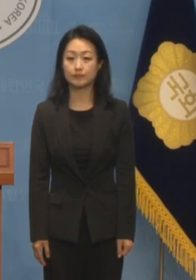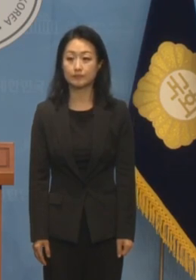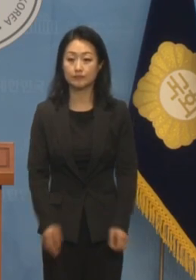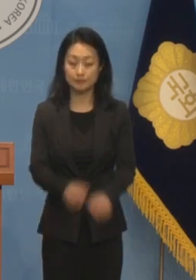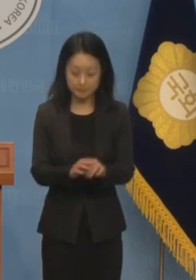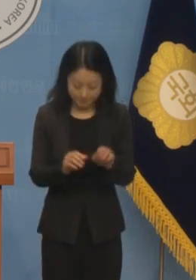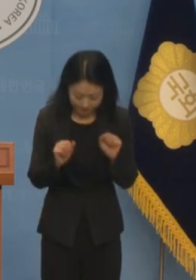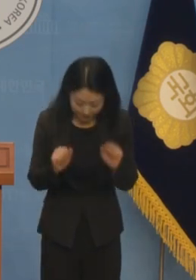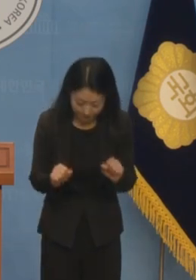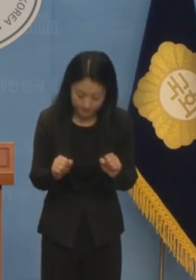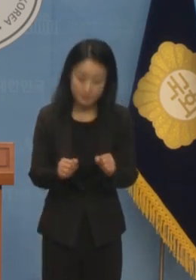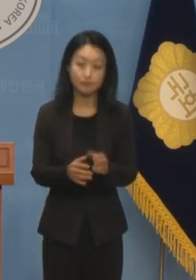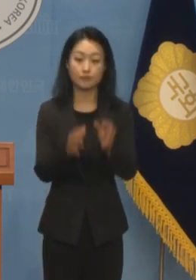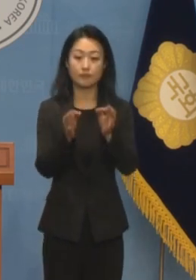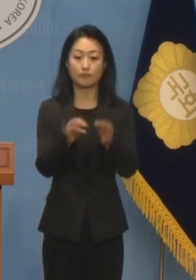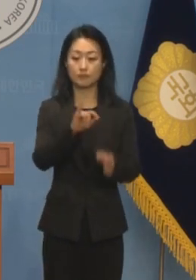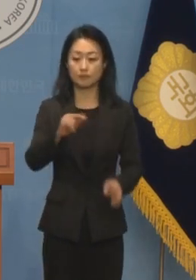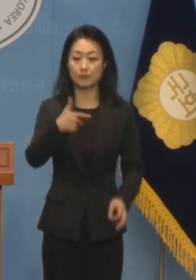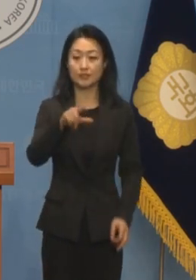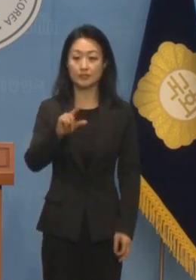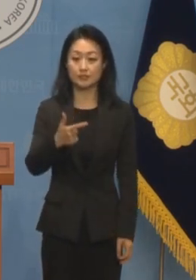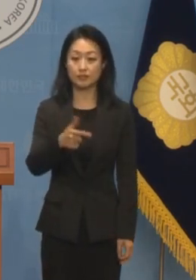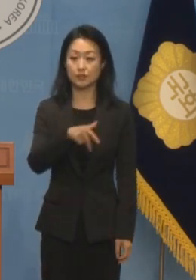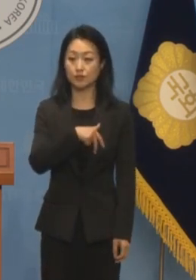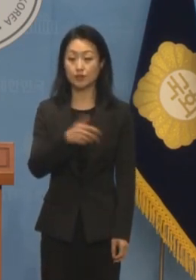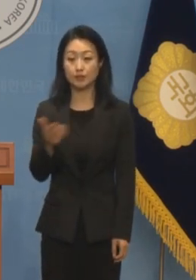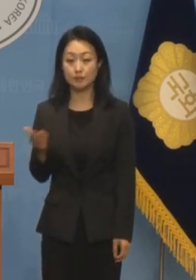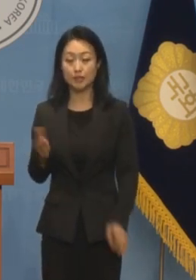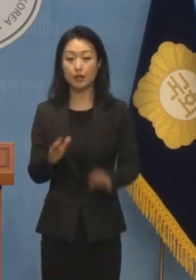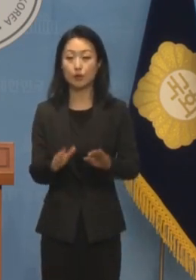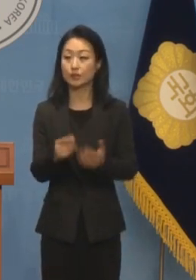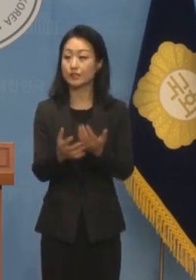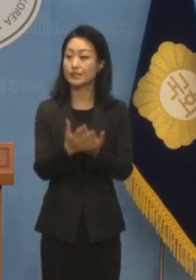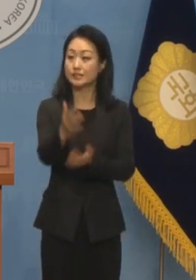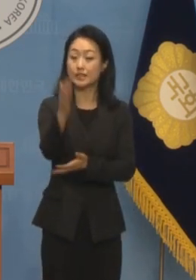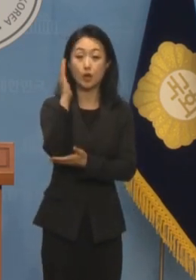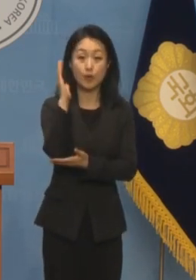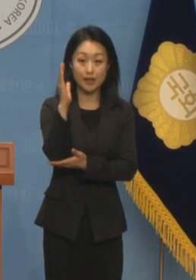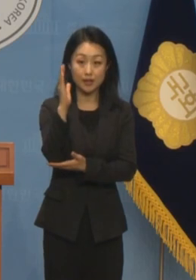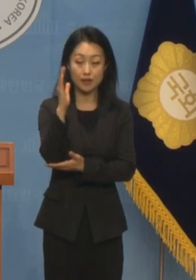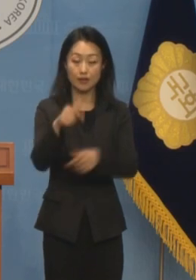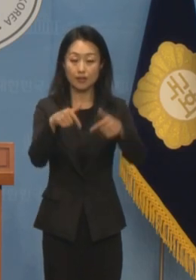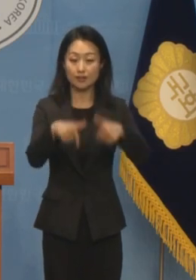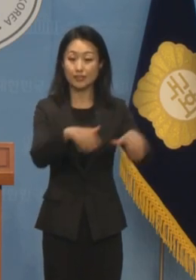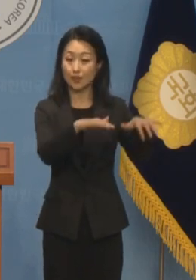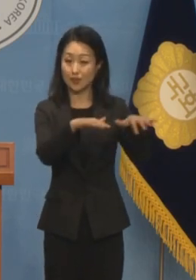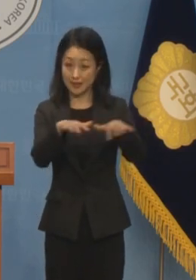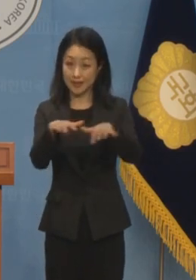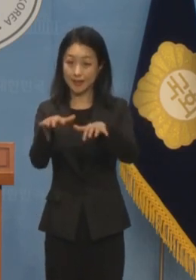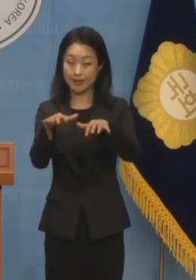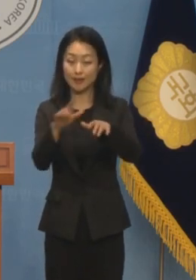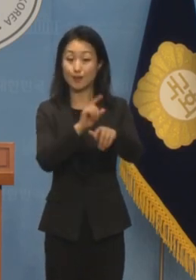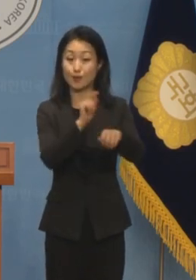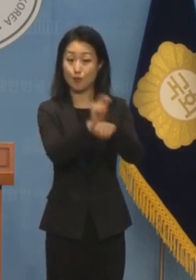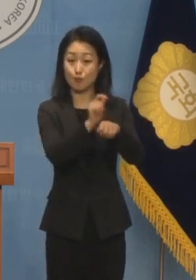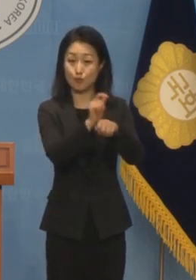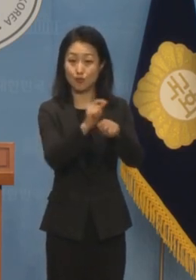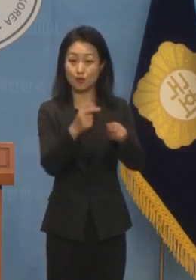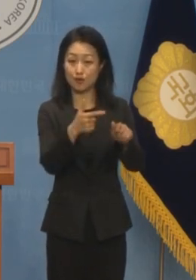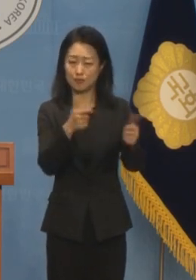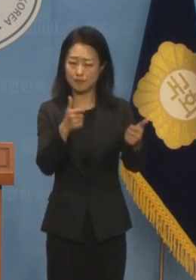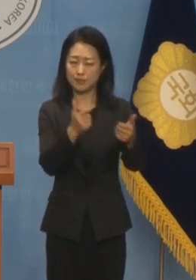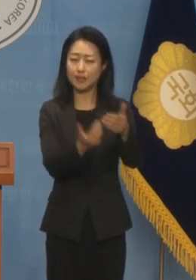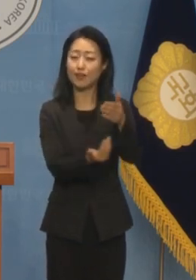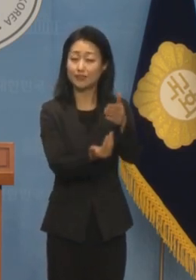네, 안녕하세요. 김민전입니다. 오늘 기자회견은 서해에서 안타깝게 북한